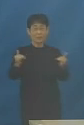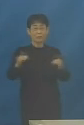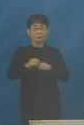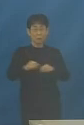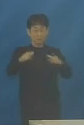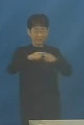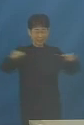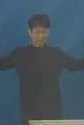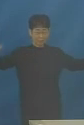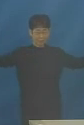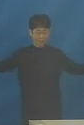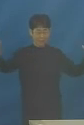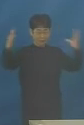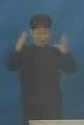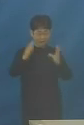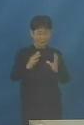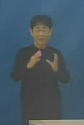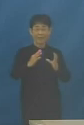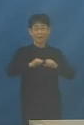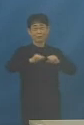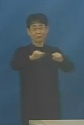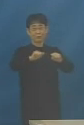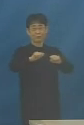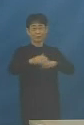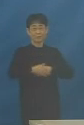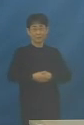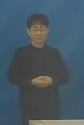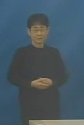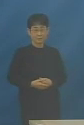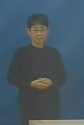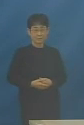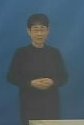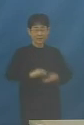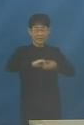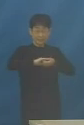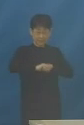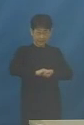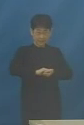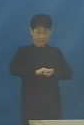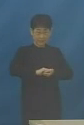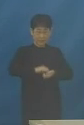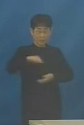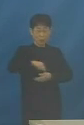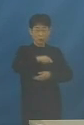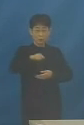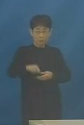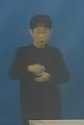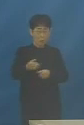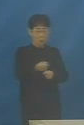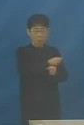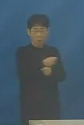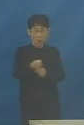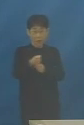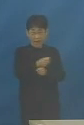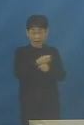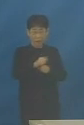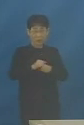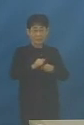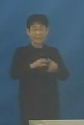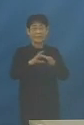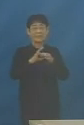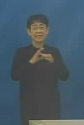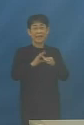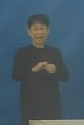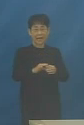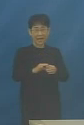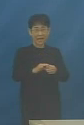て競い合おうということでありますまあぜひですねこういうものも応援をしながらかつ曲というものを